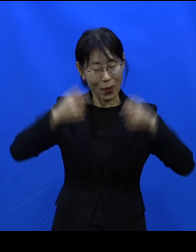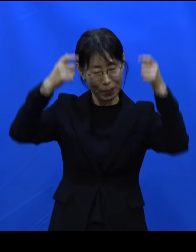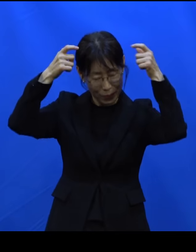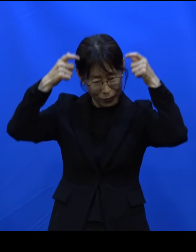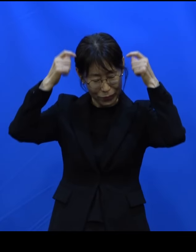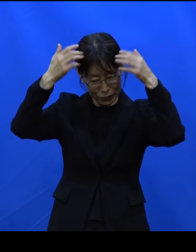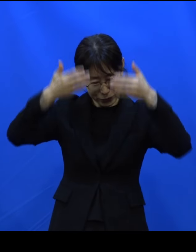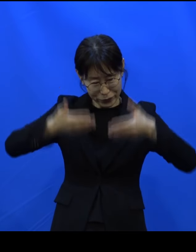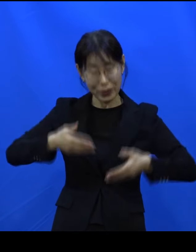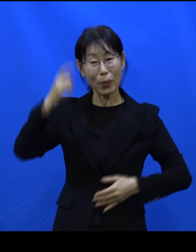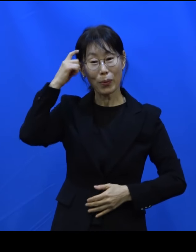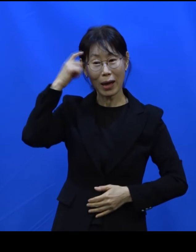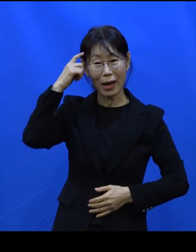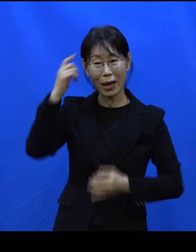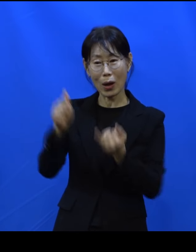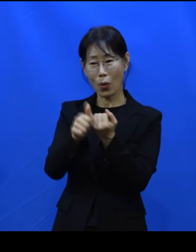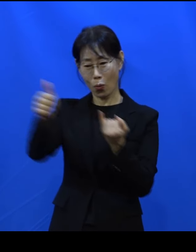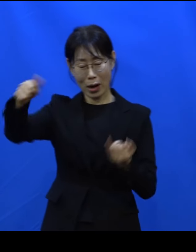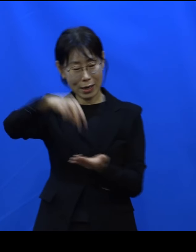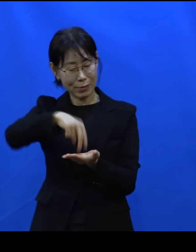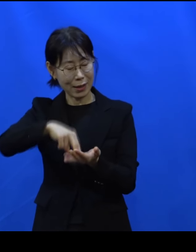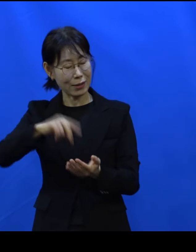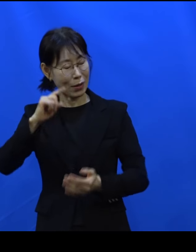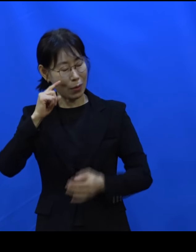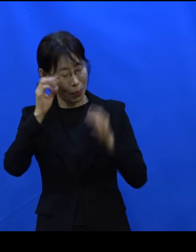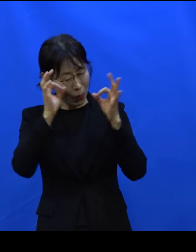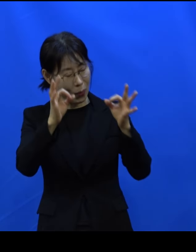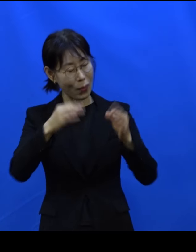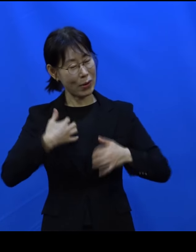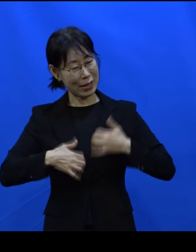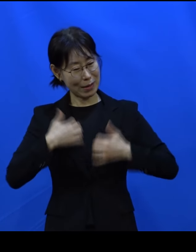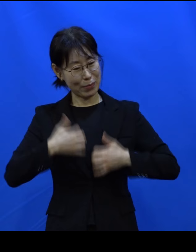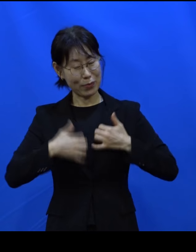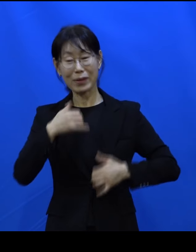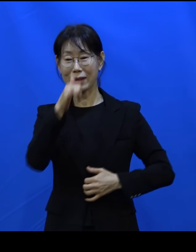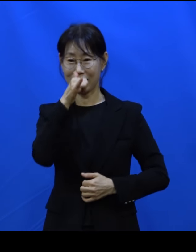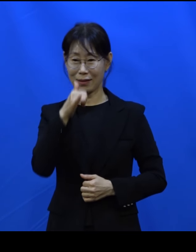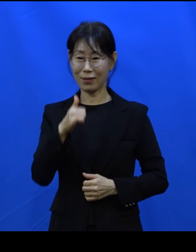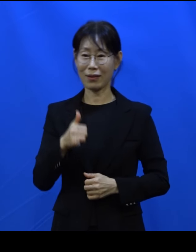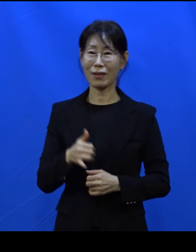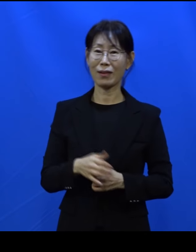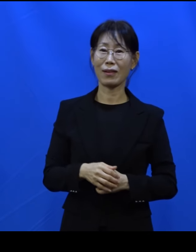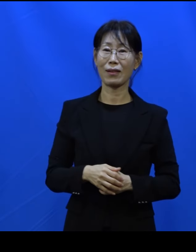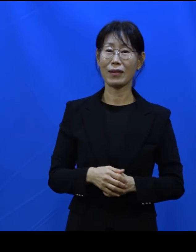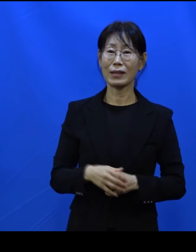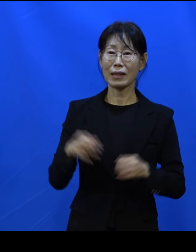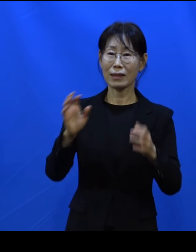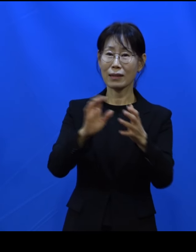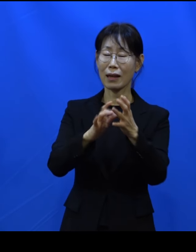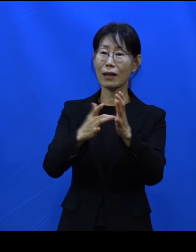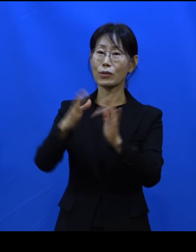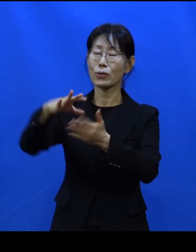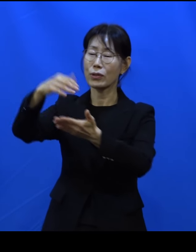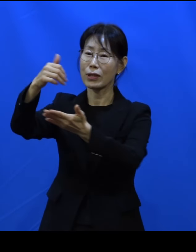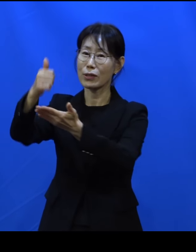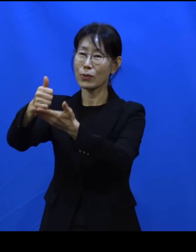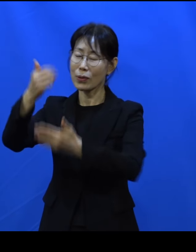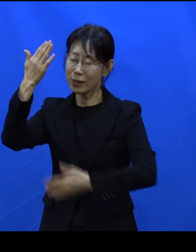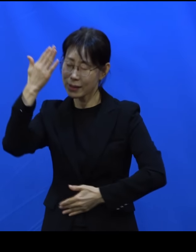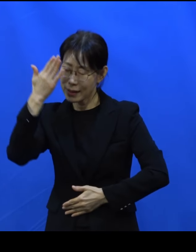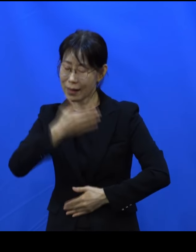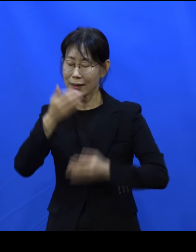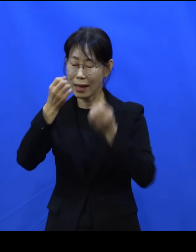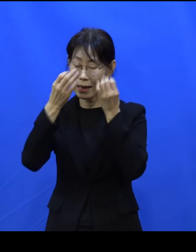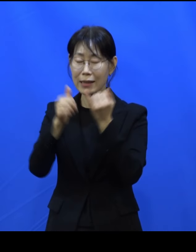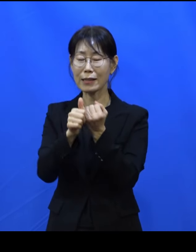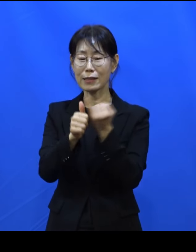신자가 우리를 거룩하게 단장해야 될 이유는 신랑 대신 그리스도의 기쁨을 위하여. 그리스도의 순결한